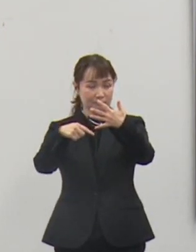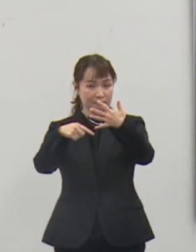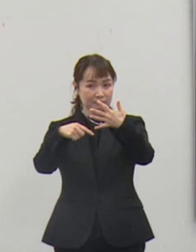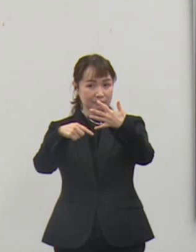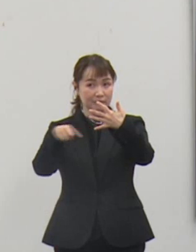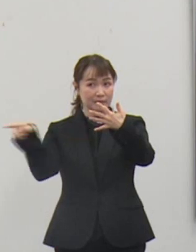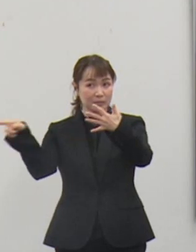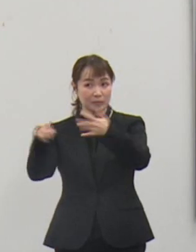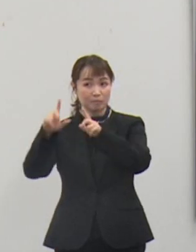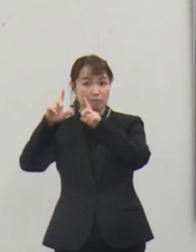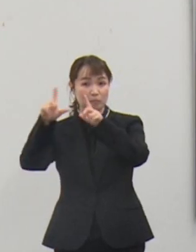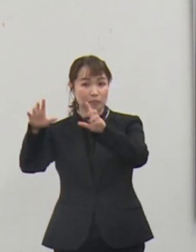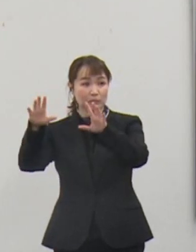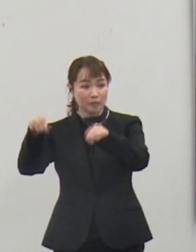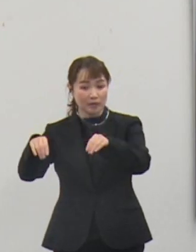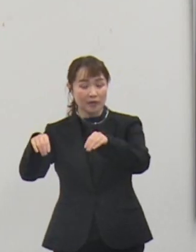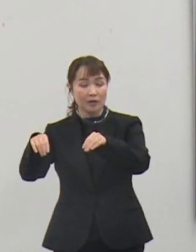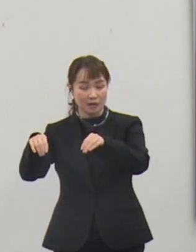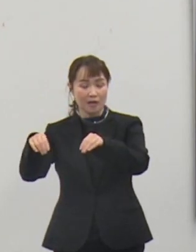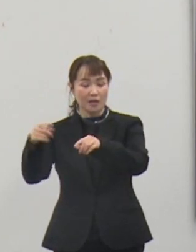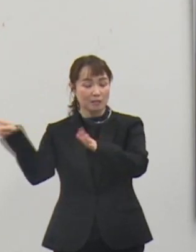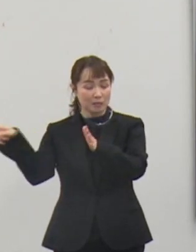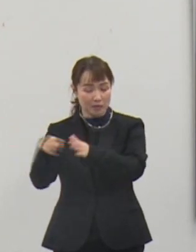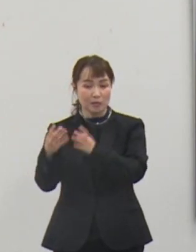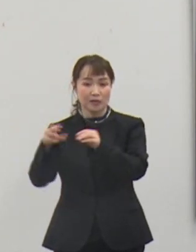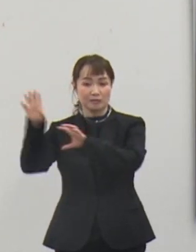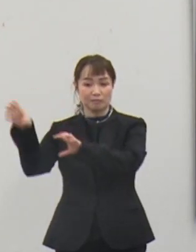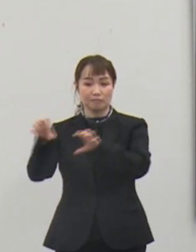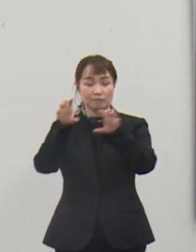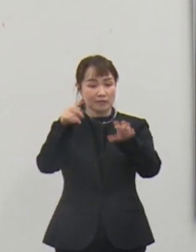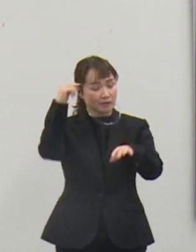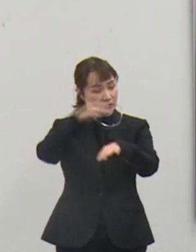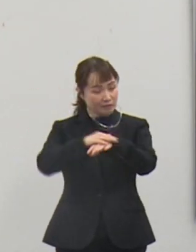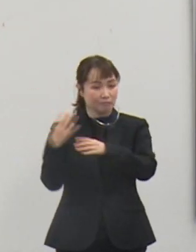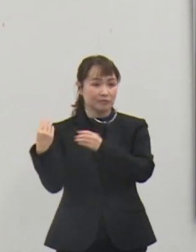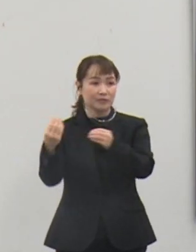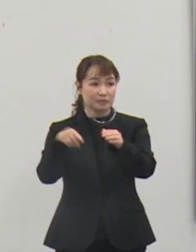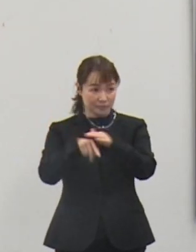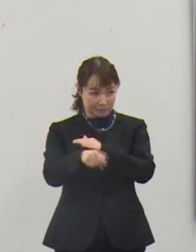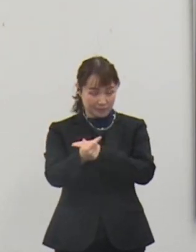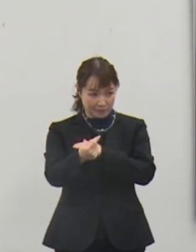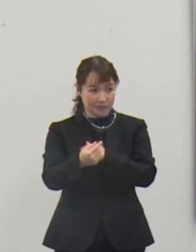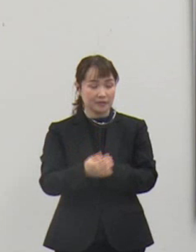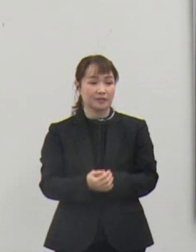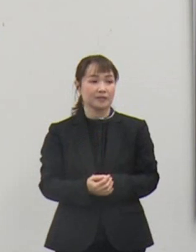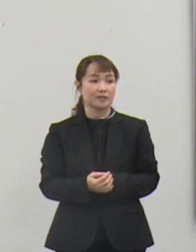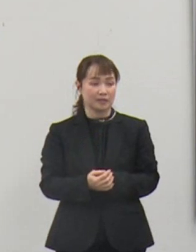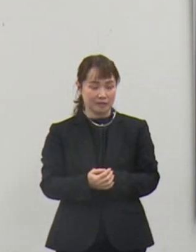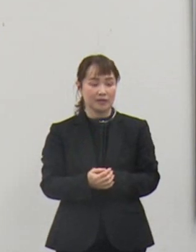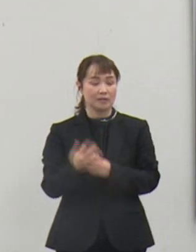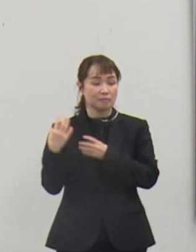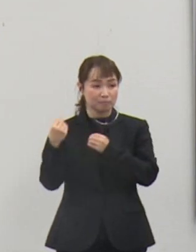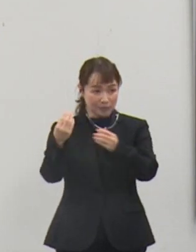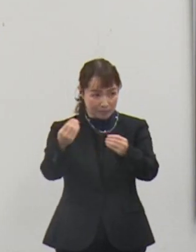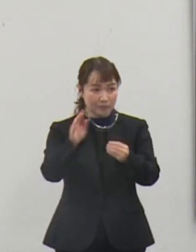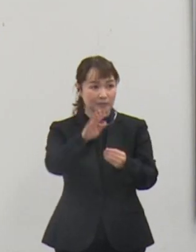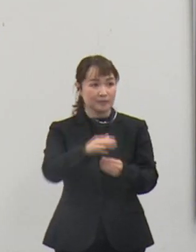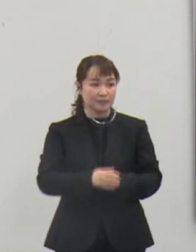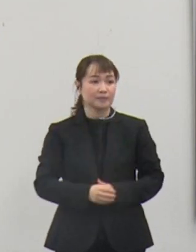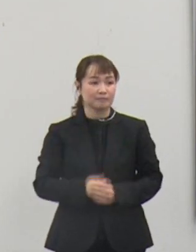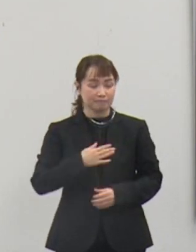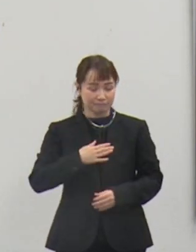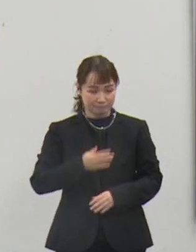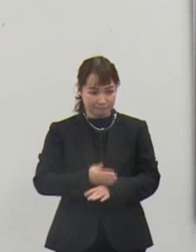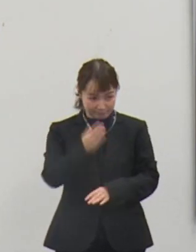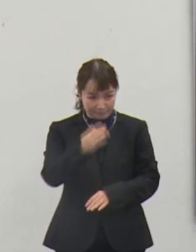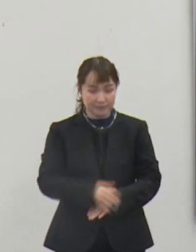公表されているものと、 これはそのまんま同じです。 以降 の考え方も同じということで、 考え方っていうその変わっておりません、数字と。はい、 なるほど、分かり